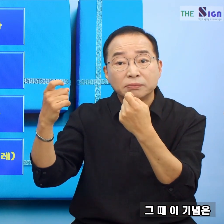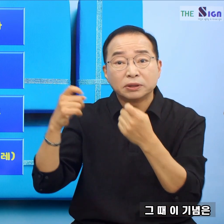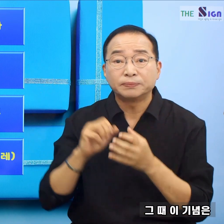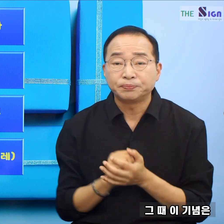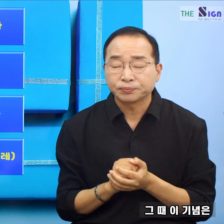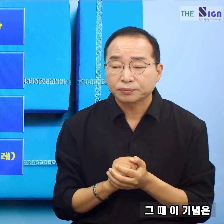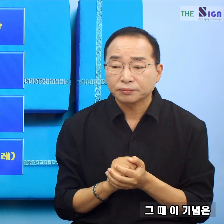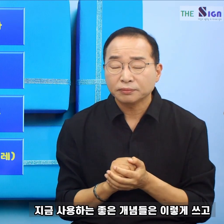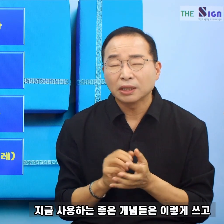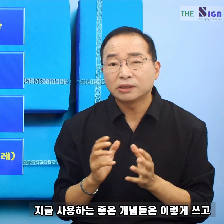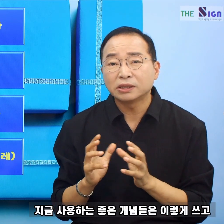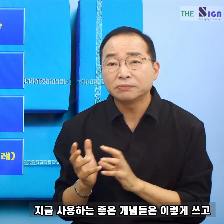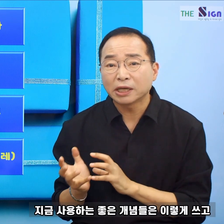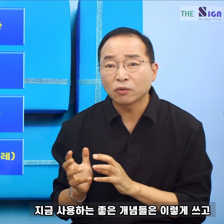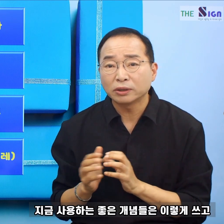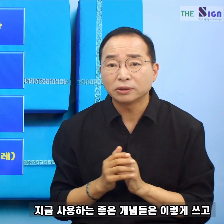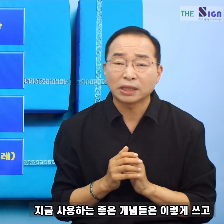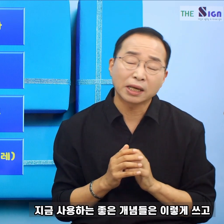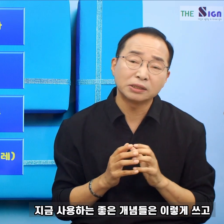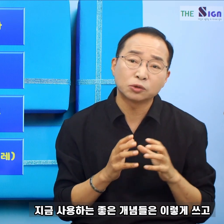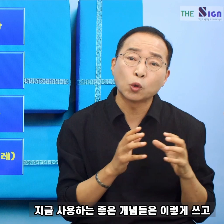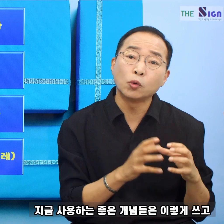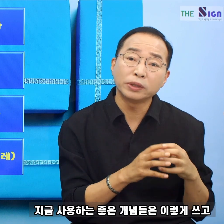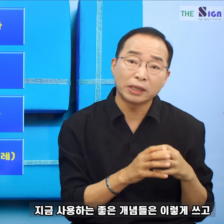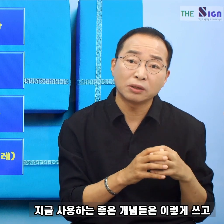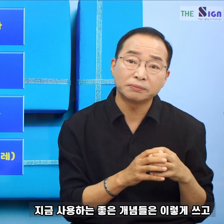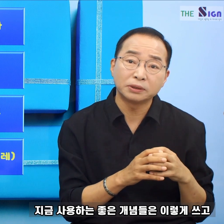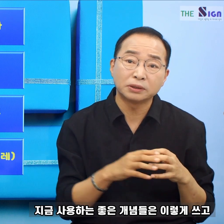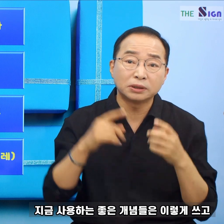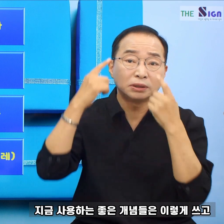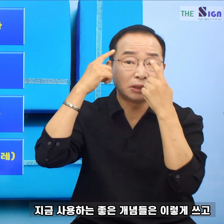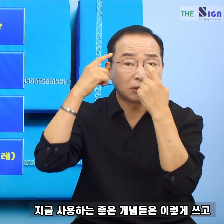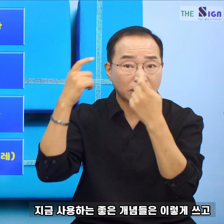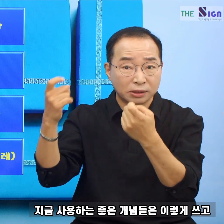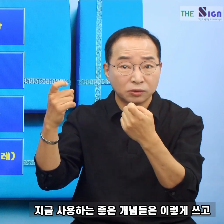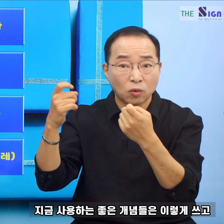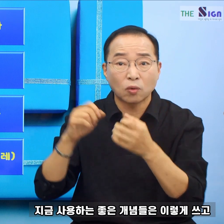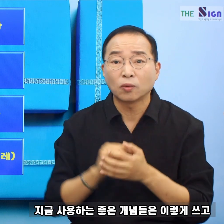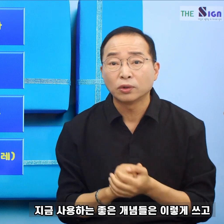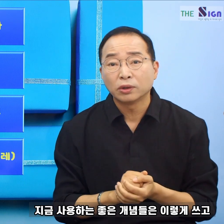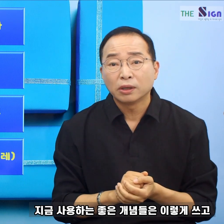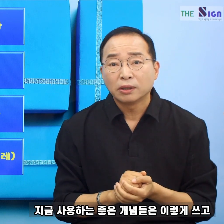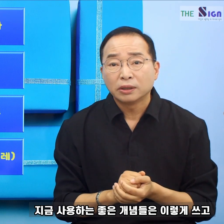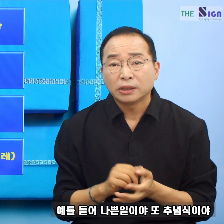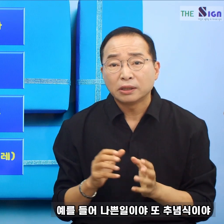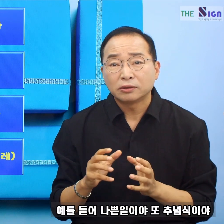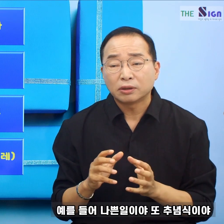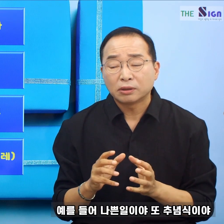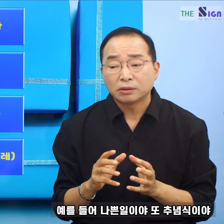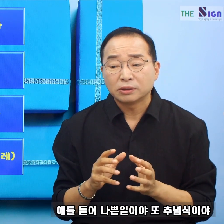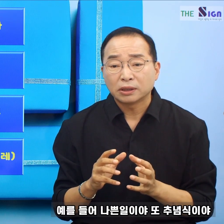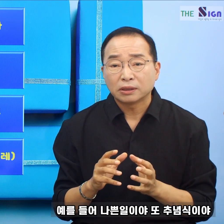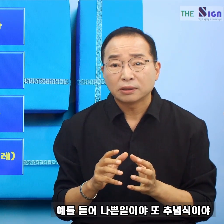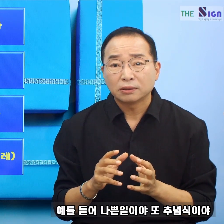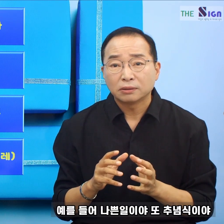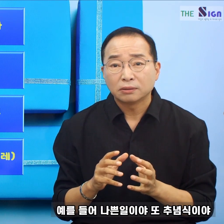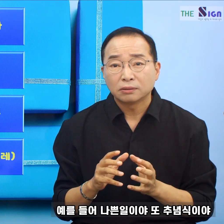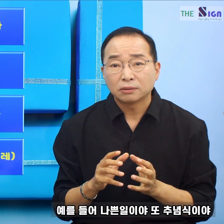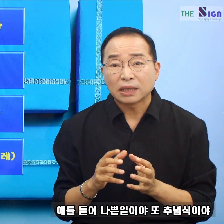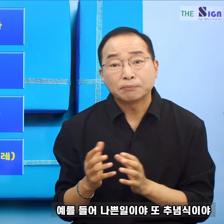기념은 지금 사용하는 약간 이제 좋은 개념들은 이렇게 쓰고, 예를 들어 이제 나쁜